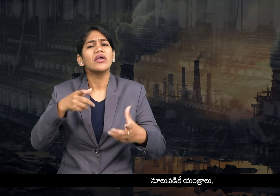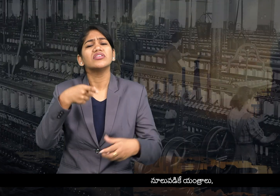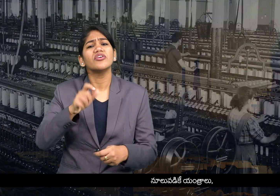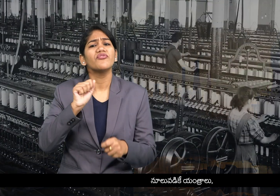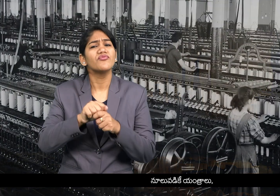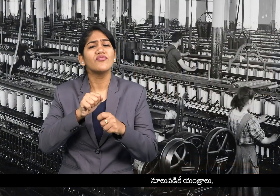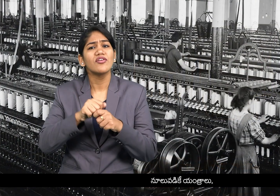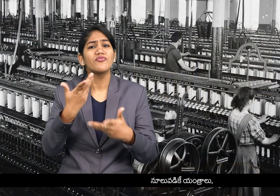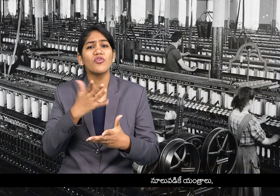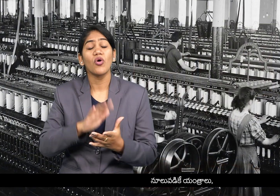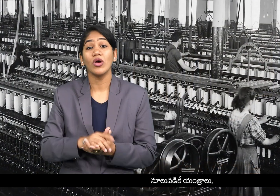నూలు వడికే యంత్రాలు,